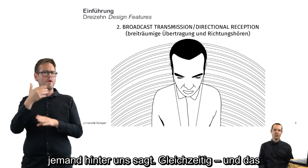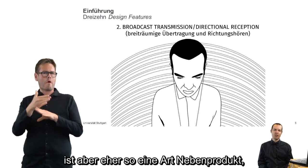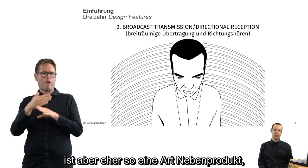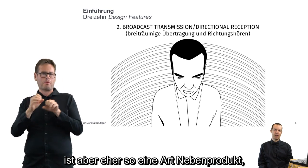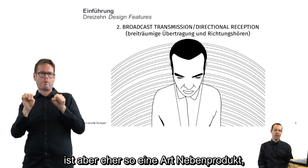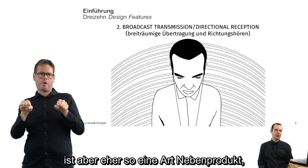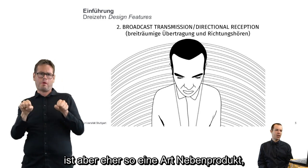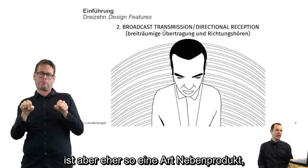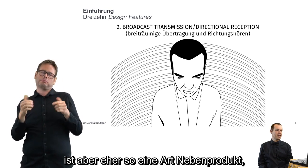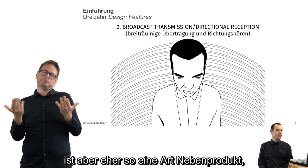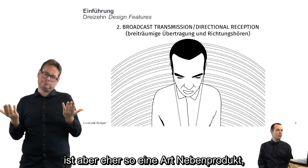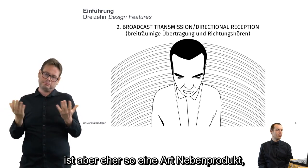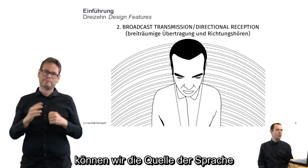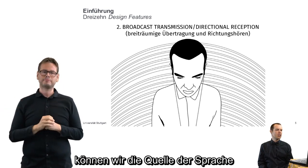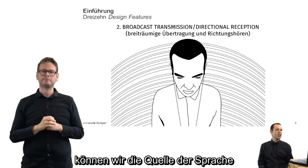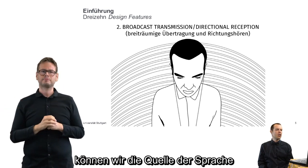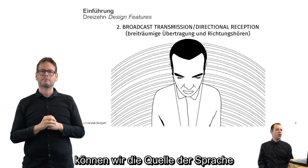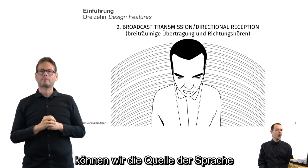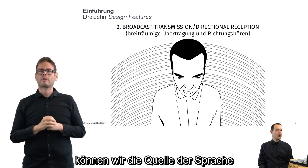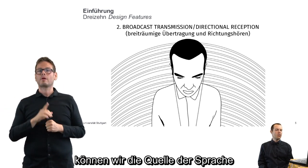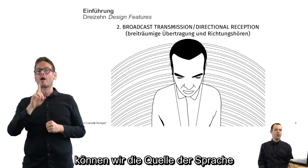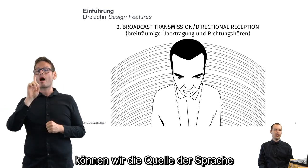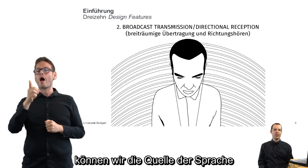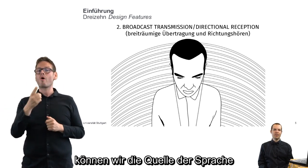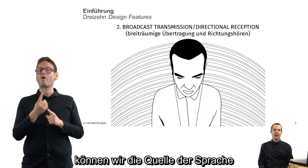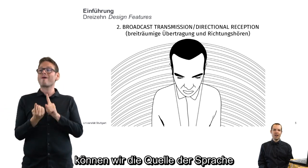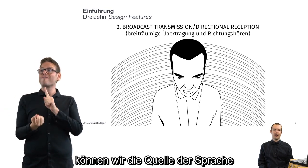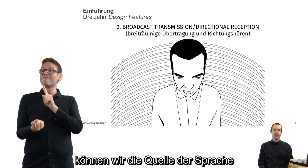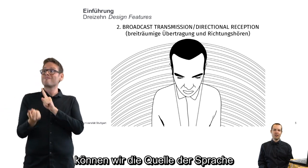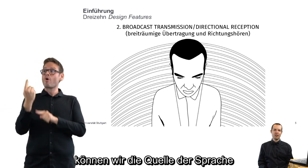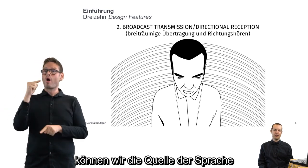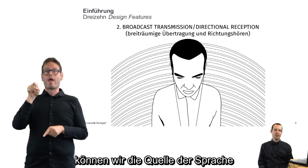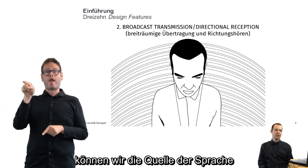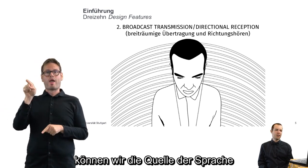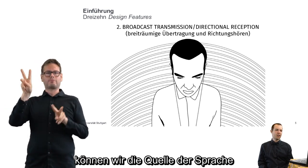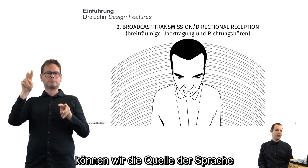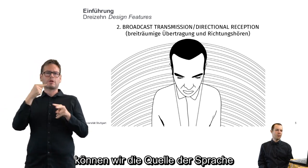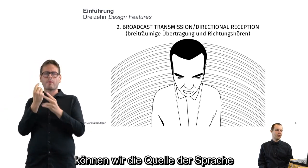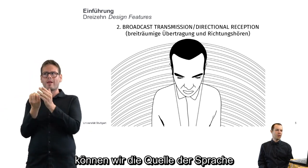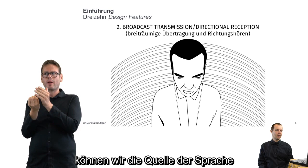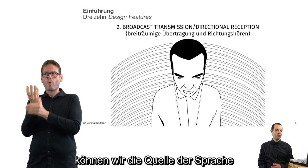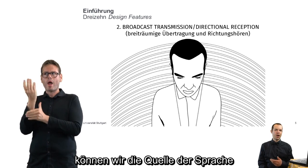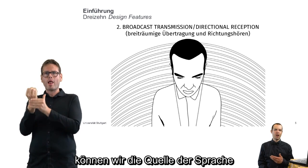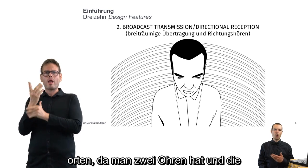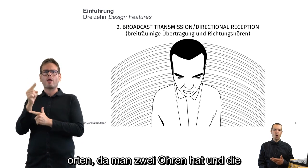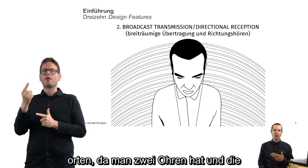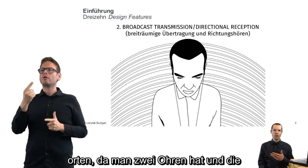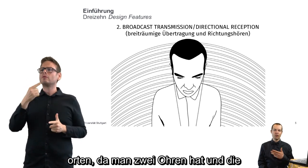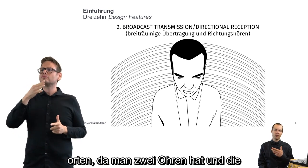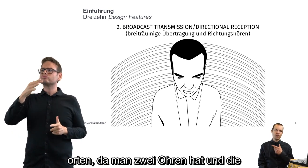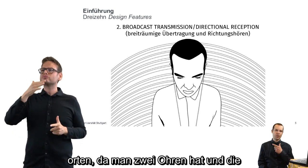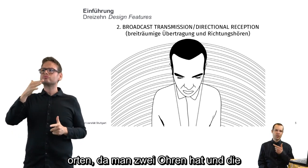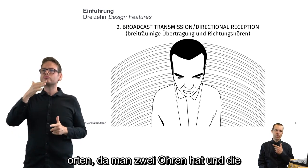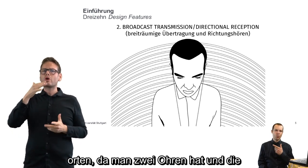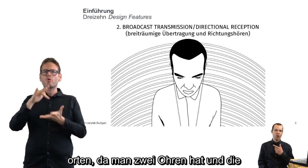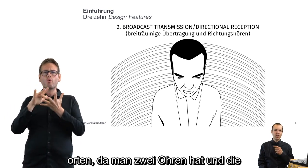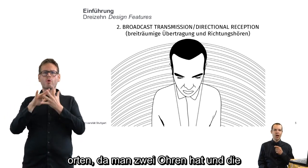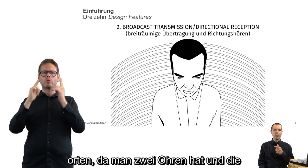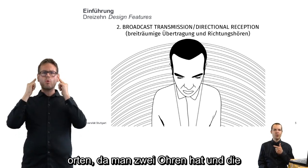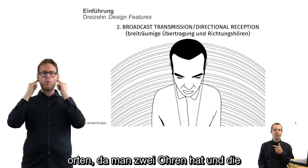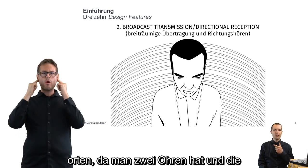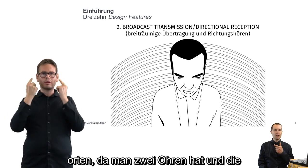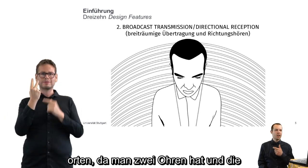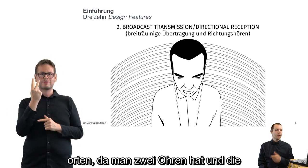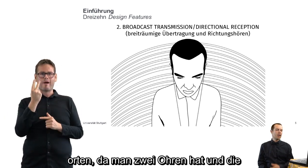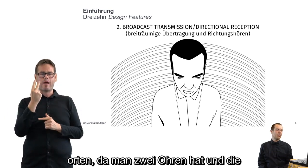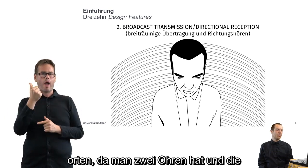Gleichzeitig, und das ist aber eher so eine Art Nebenprodukt, können wir die Quelle der Sprache orten, da wir ja zwei Ohren